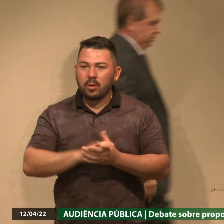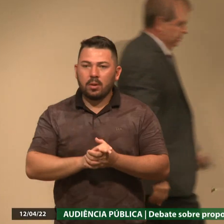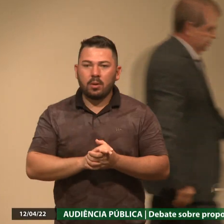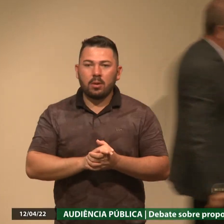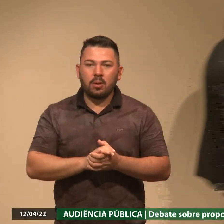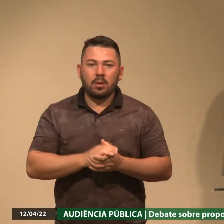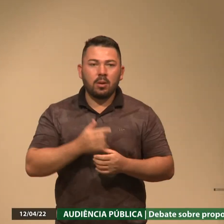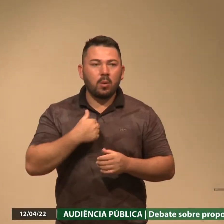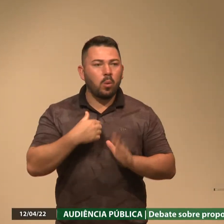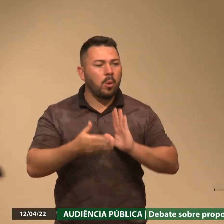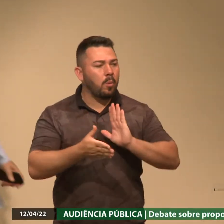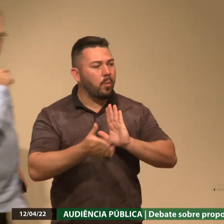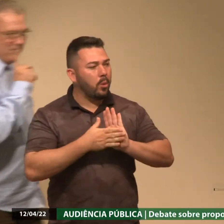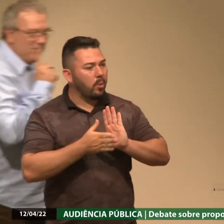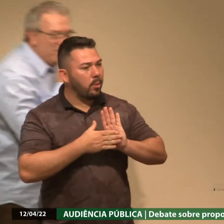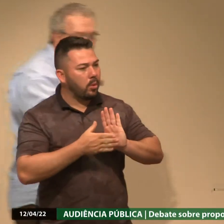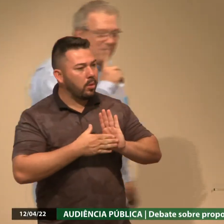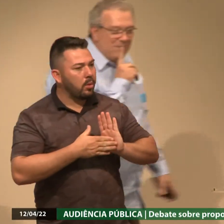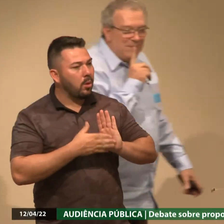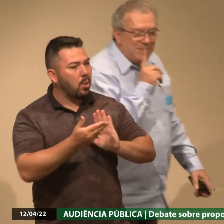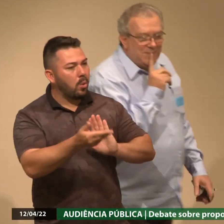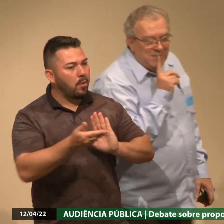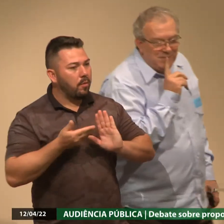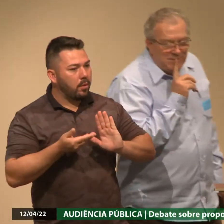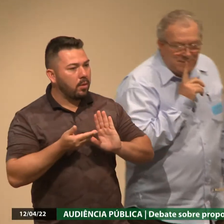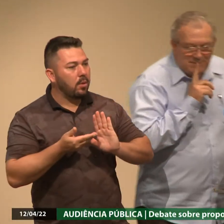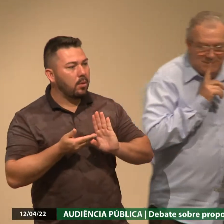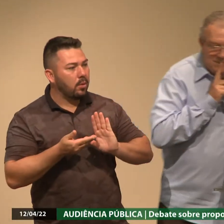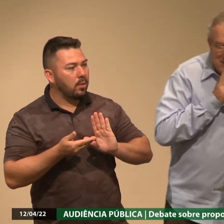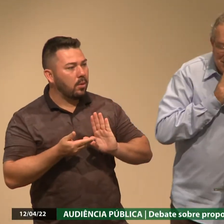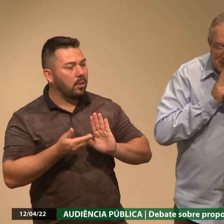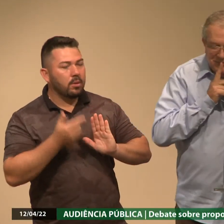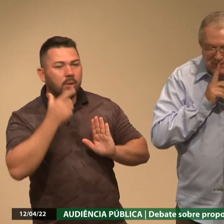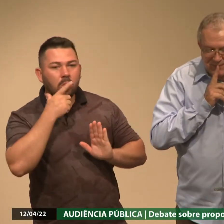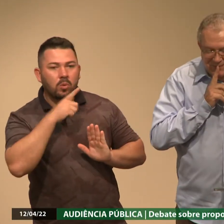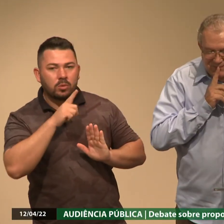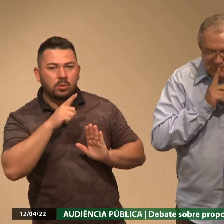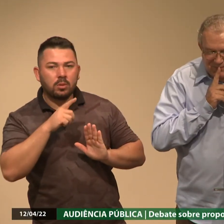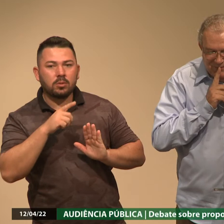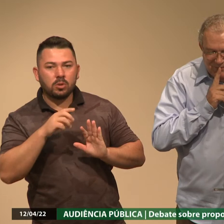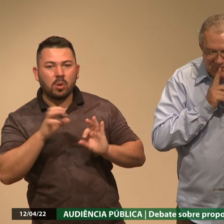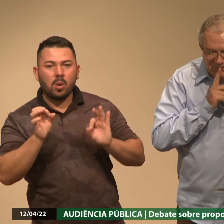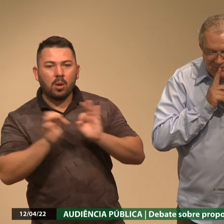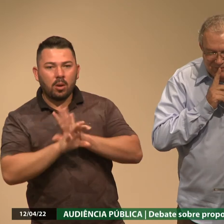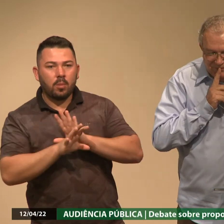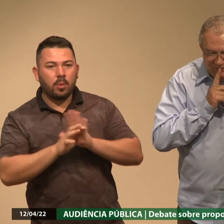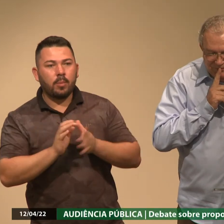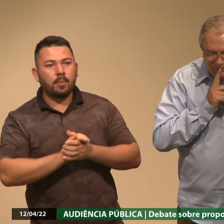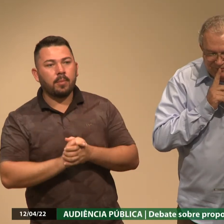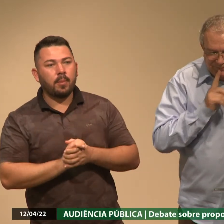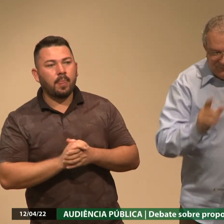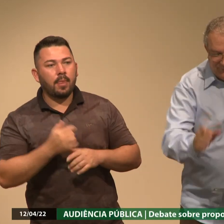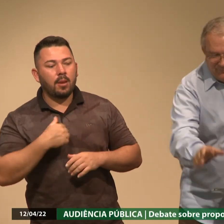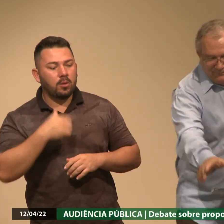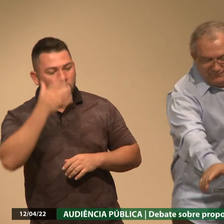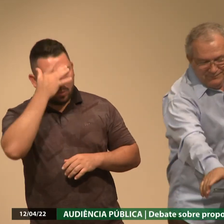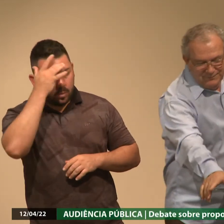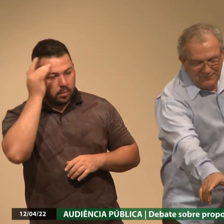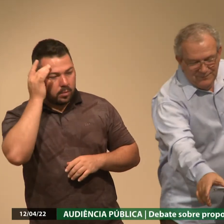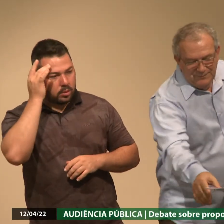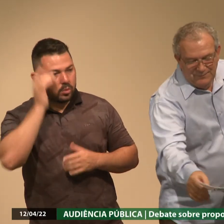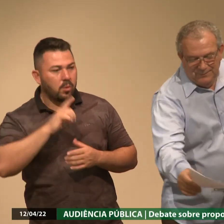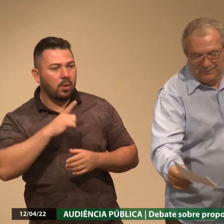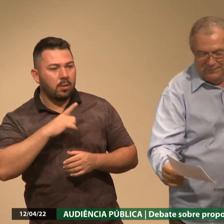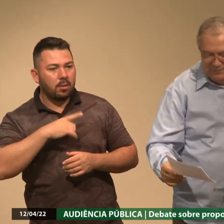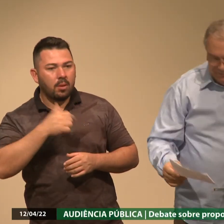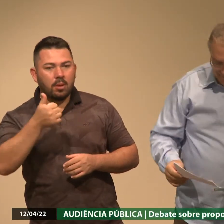iria propor ou convidar alguém para algo que a gente não pudesse da conclusão eu sou uma pessoa que tem